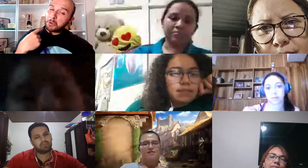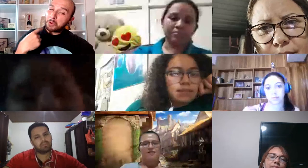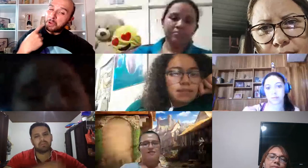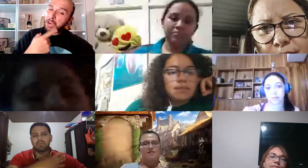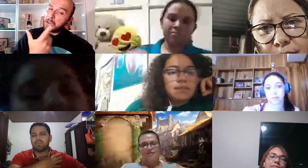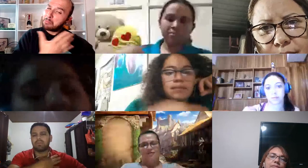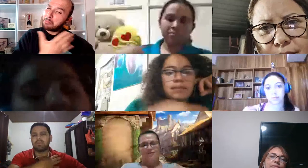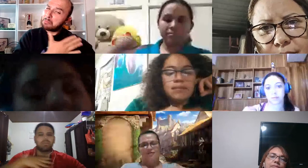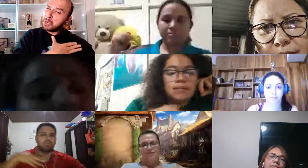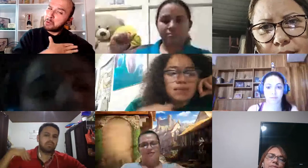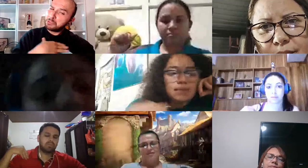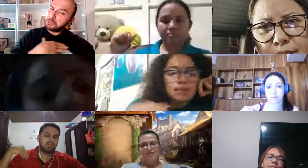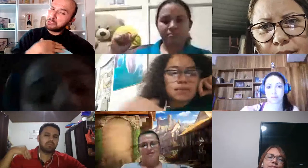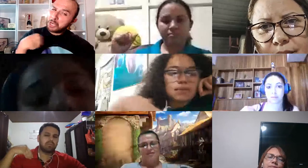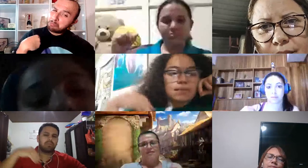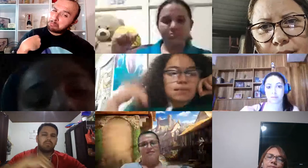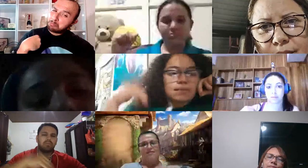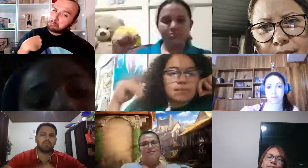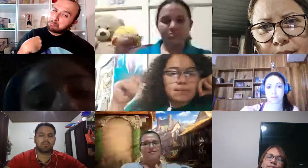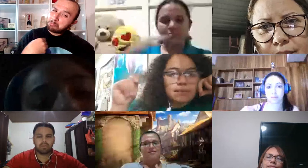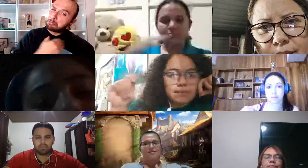Un cara de, ¿le gusta?